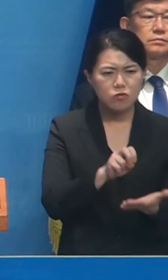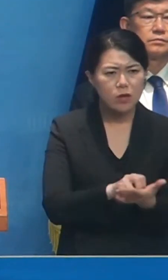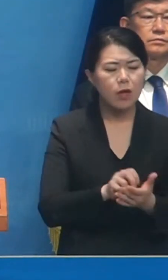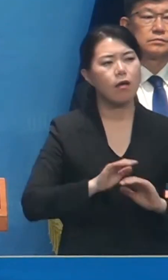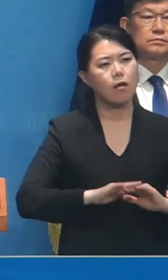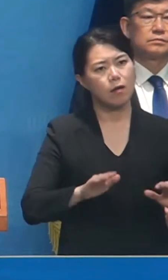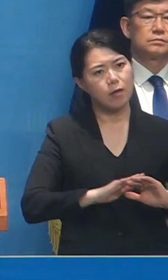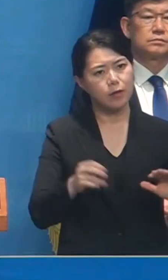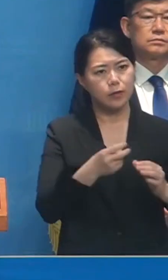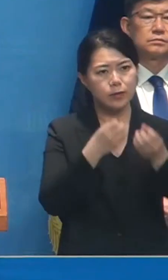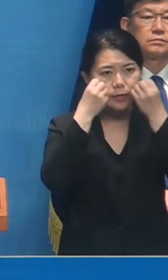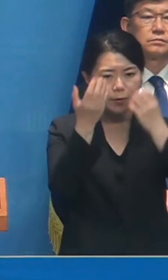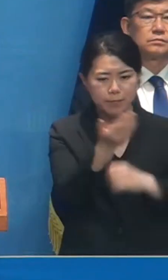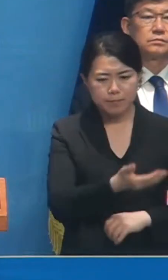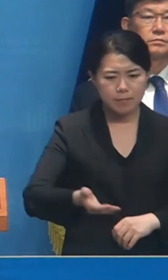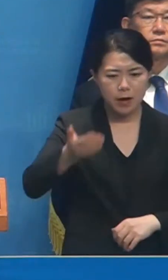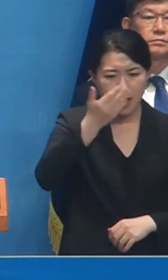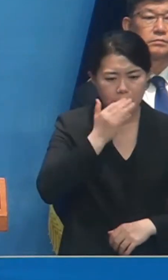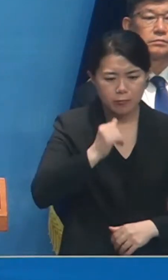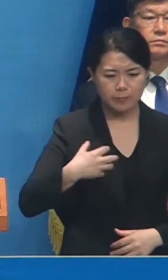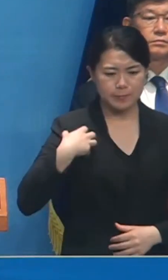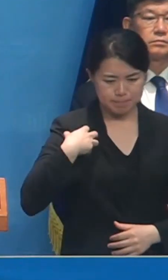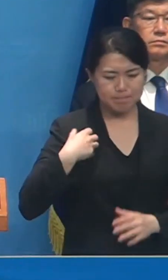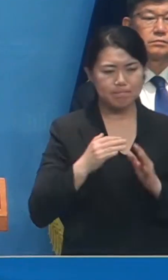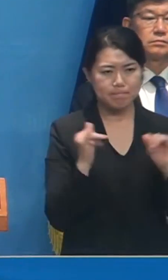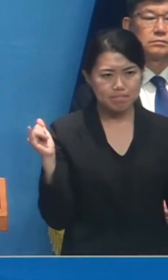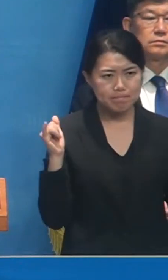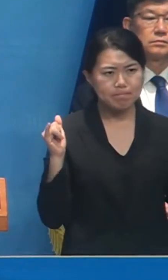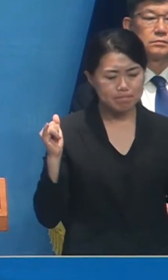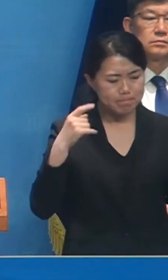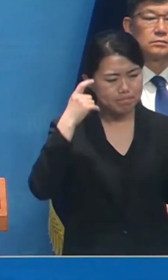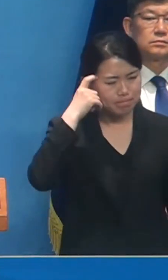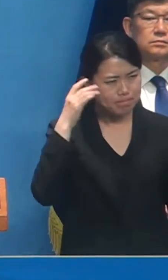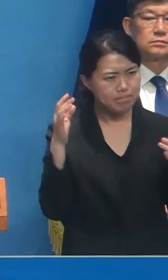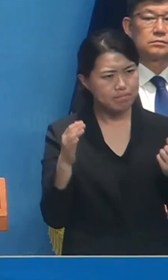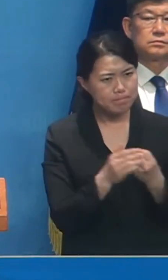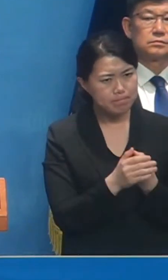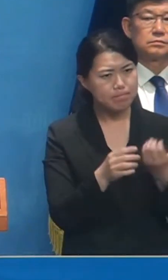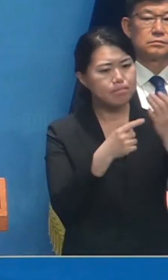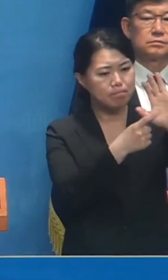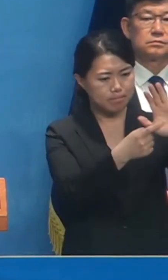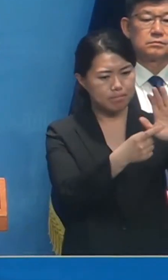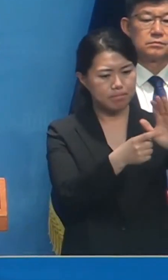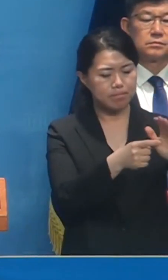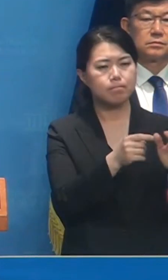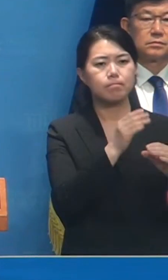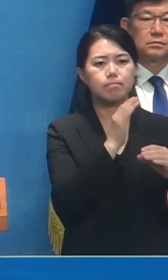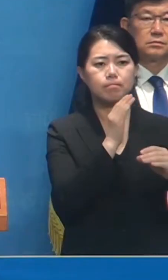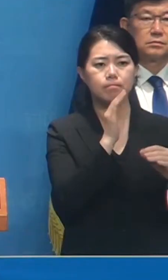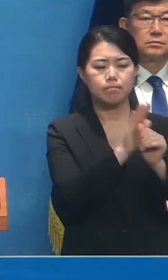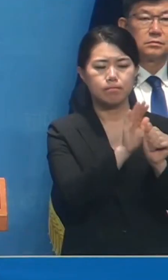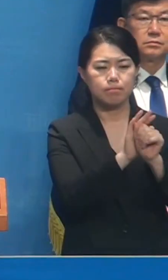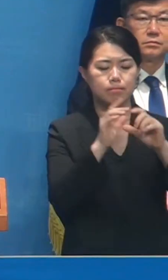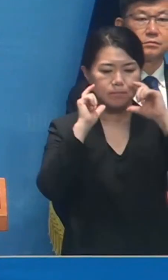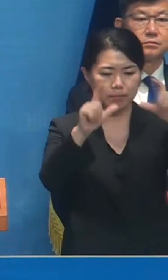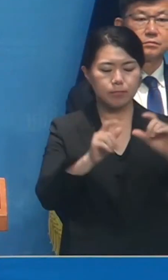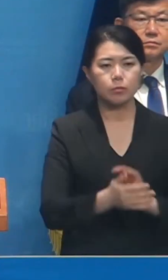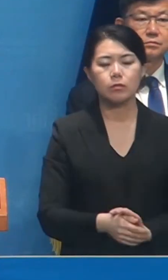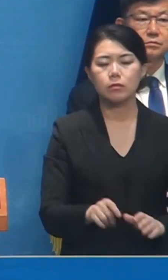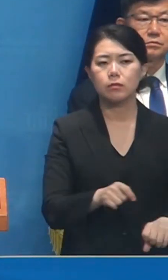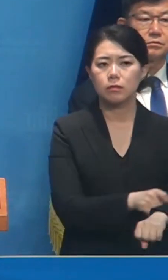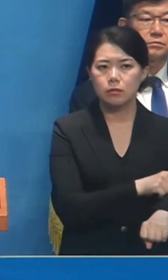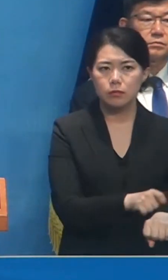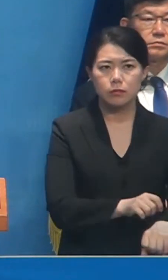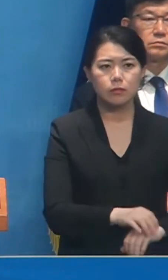해결하고 새로운 도약을 이끌 전문가라고 판단하여 공개적으로 지지를 선언하고자 합니다. 저희는